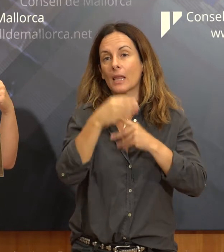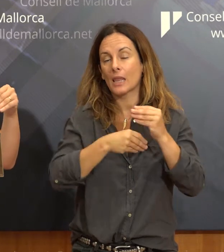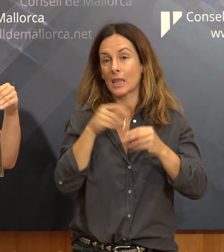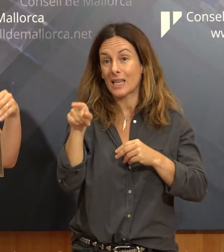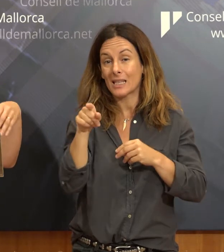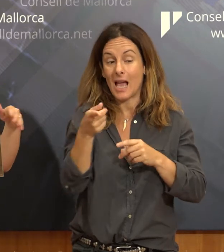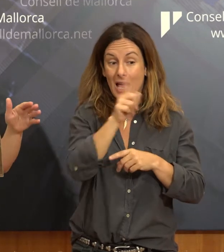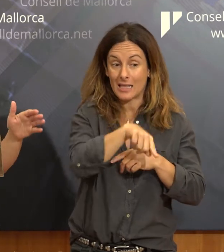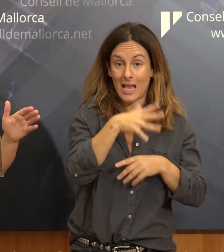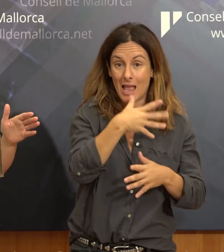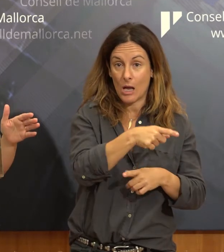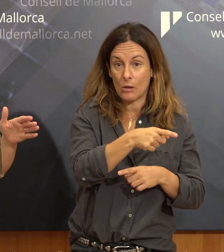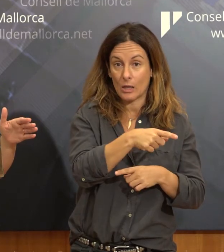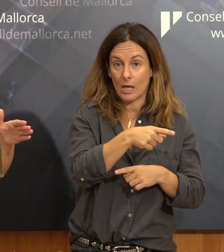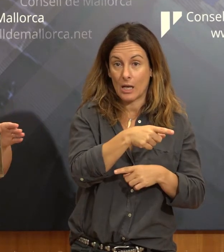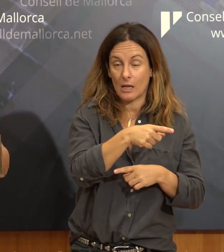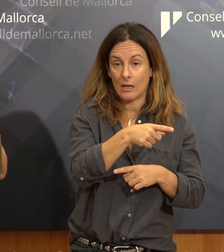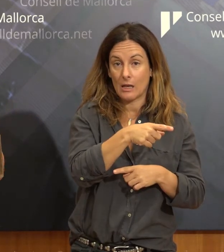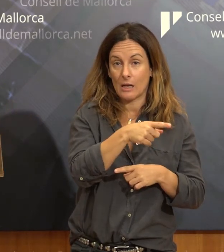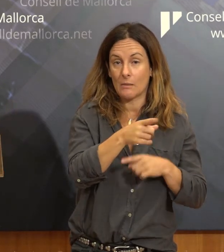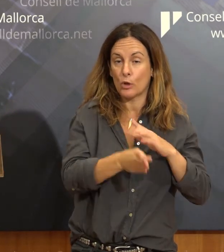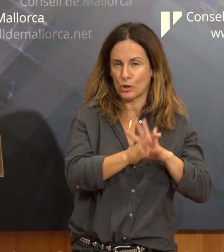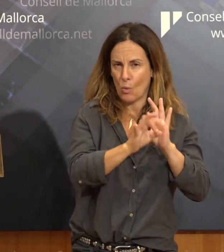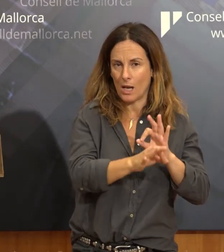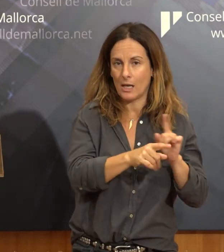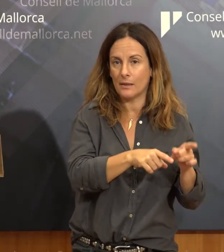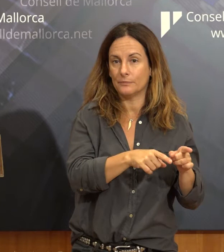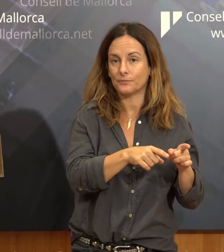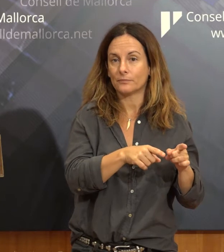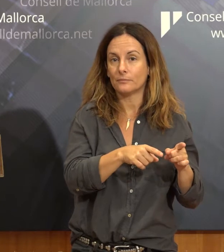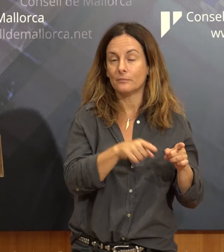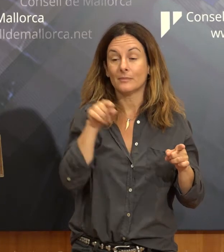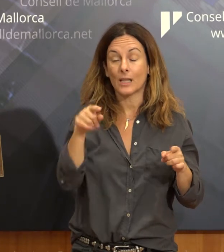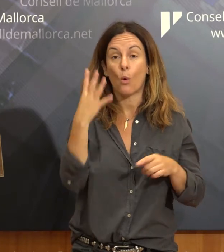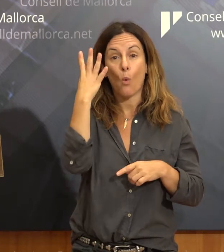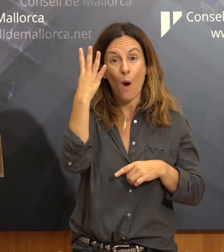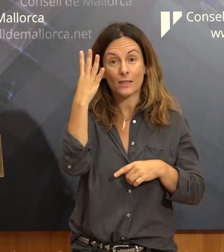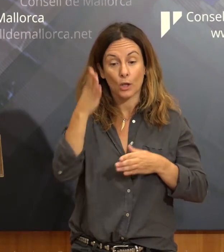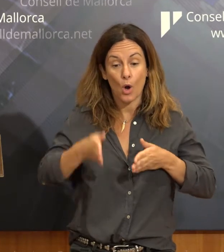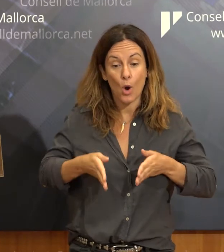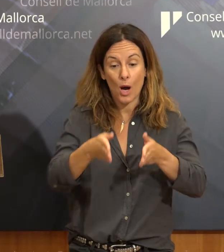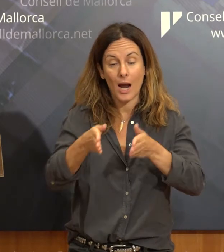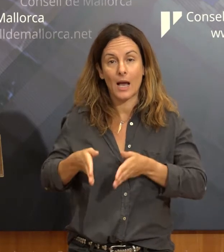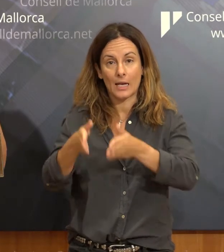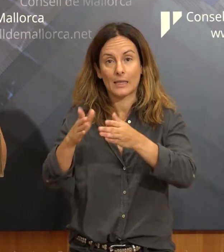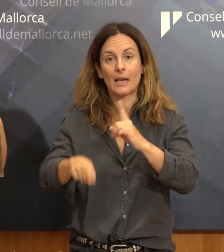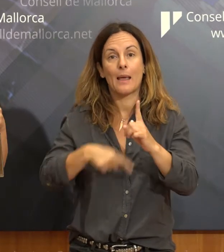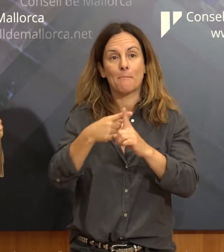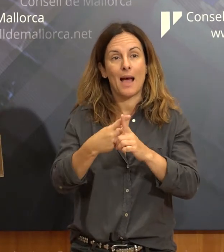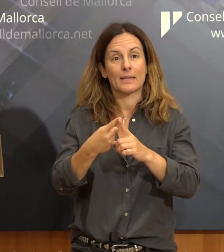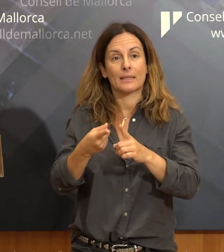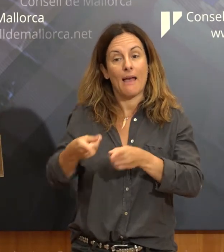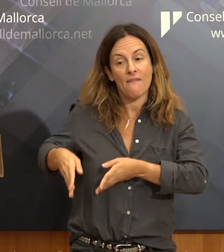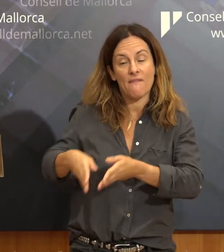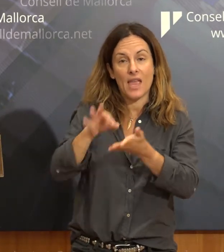tant, l'actual se mantenia tal qual. I de vora se feien els quatre carrils i una via de servei, perquè després l'actual se